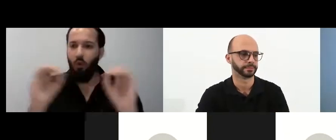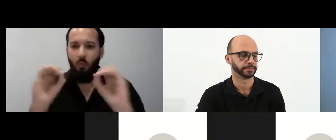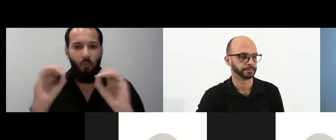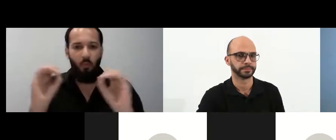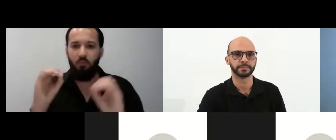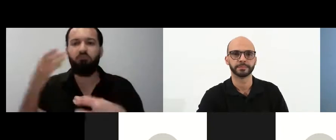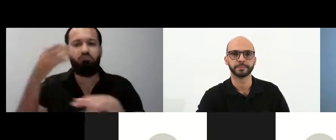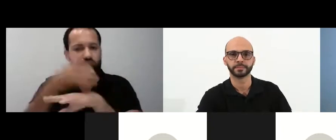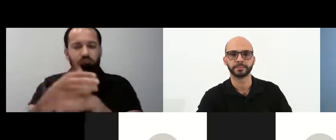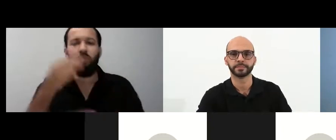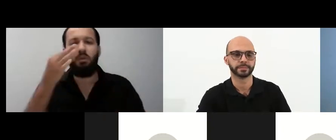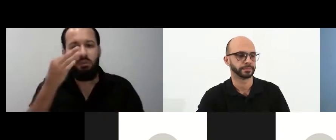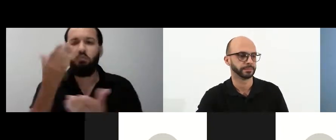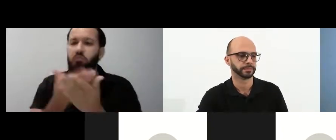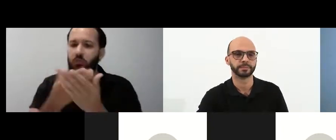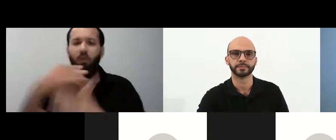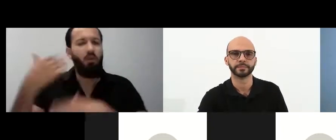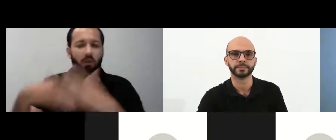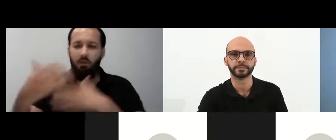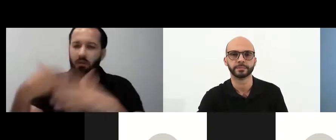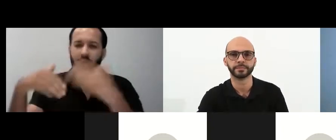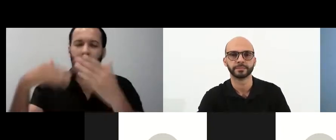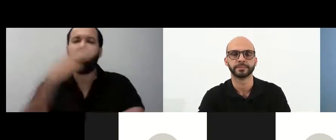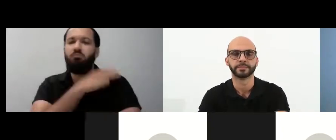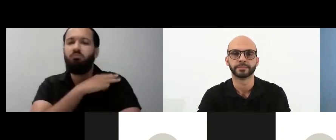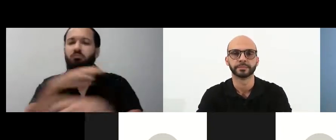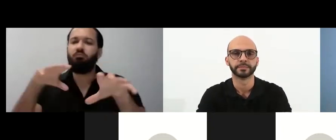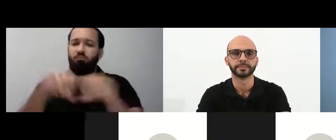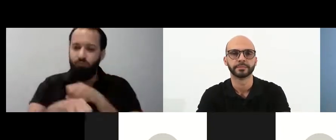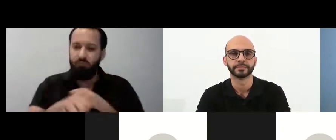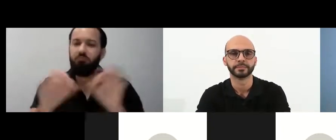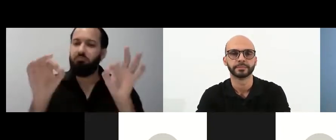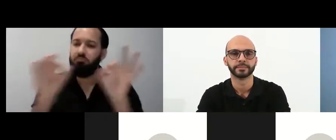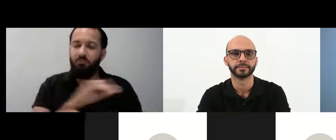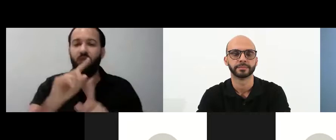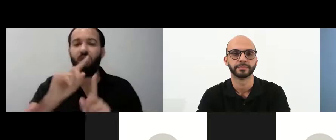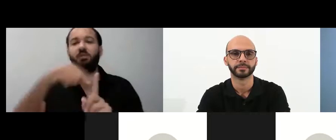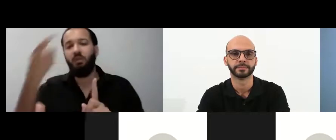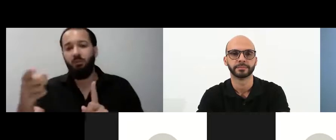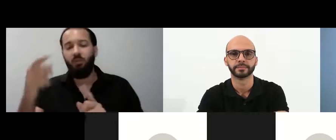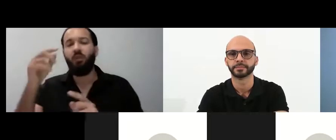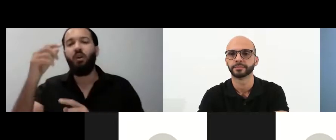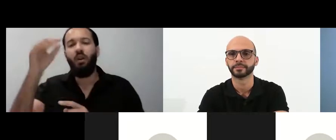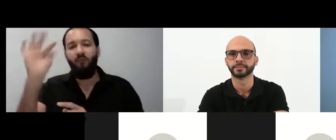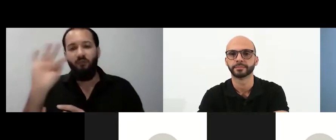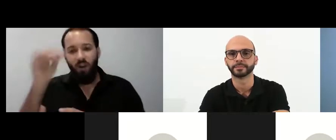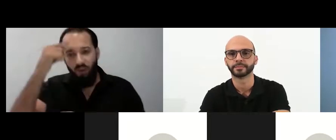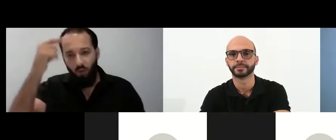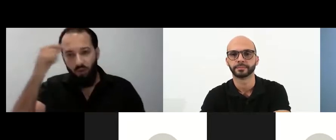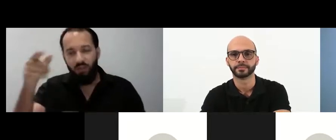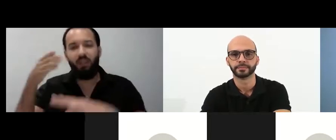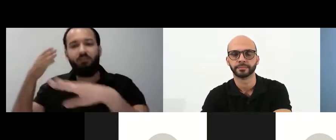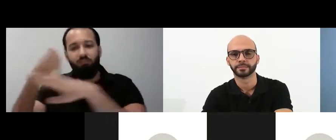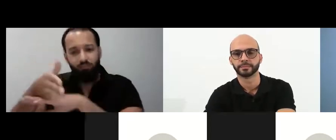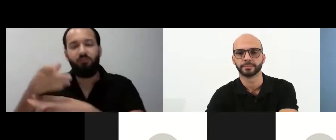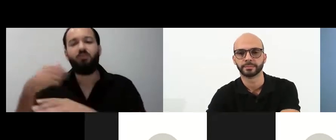no ensino remoto. Isso nunca aconteceu comigo antes, né, de estar estudando, né? Depois que eu formei no meu terceiro ano,